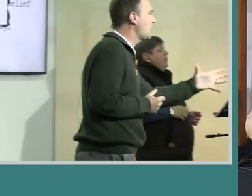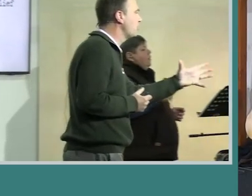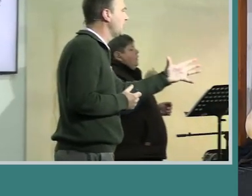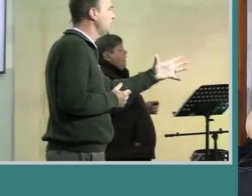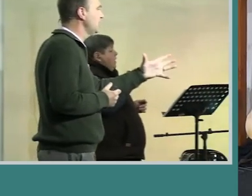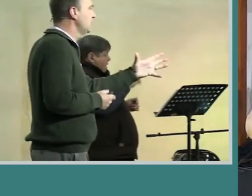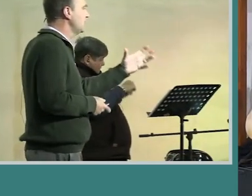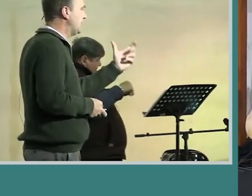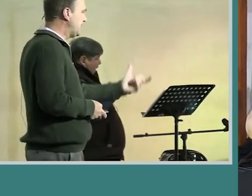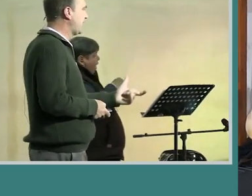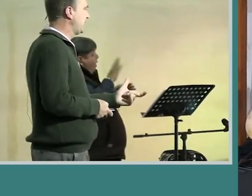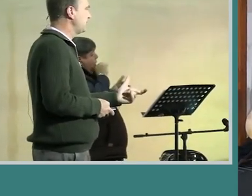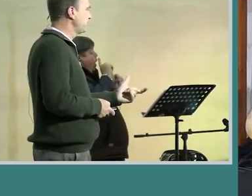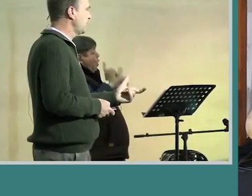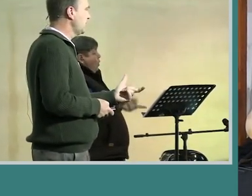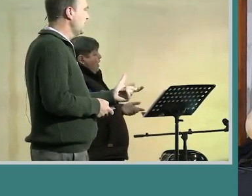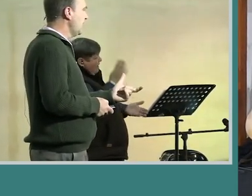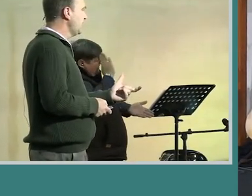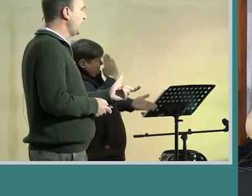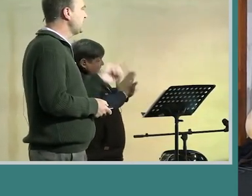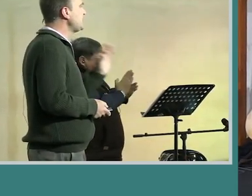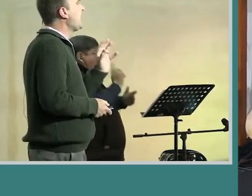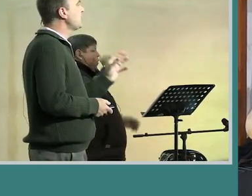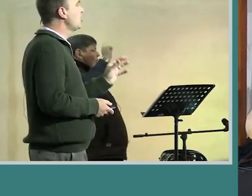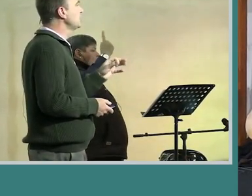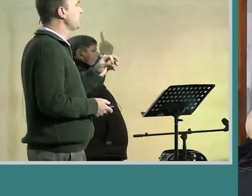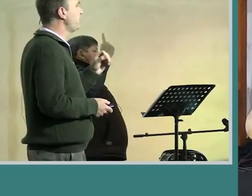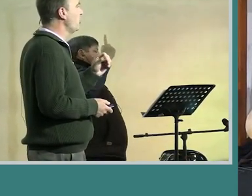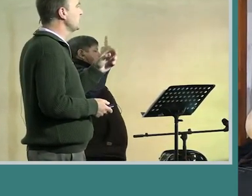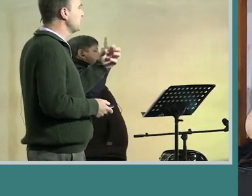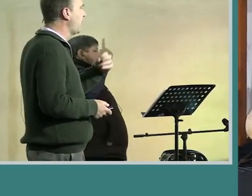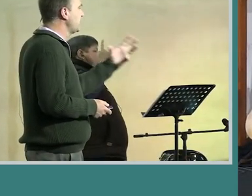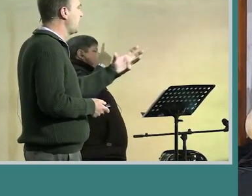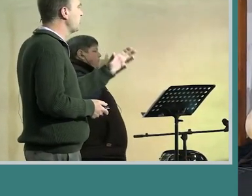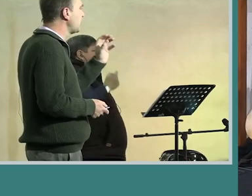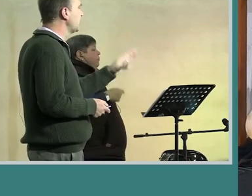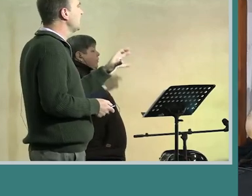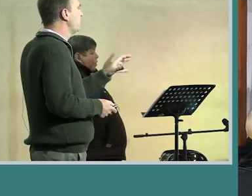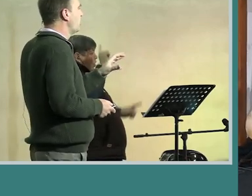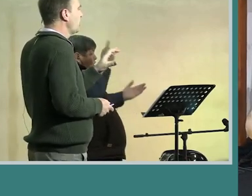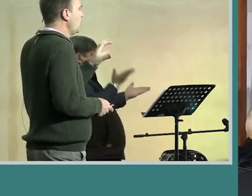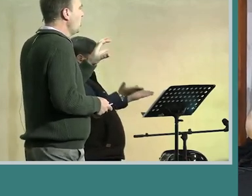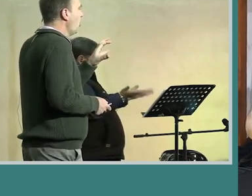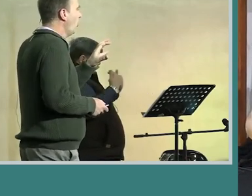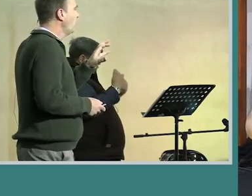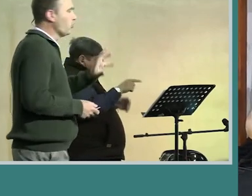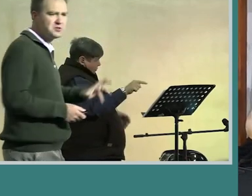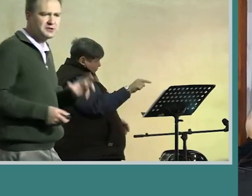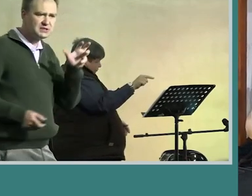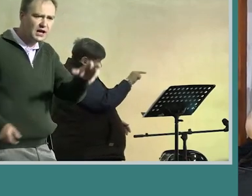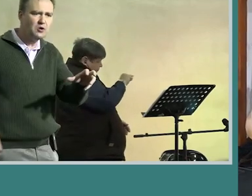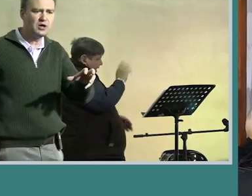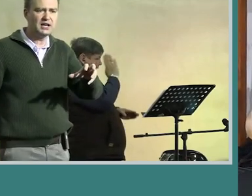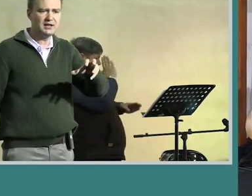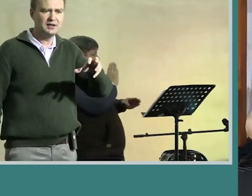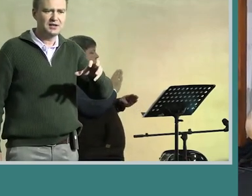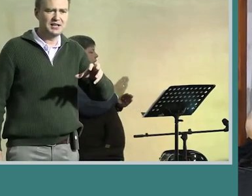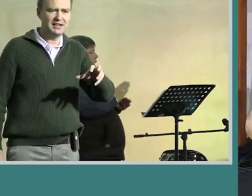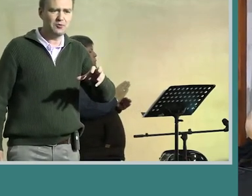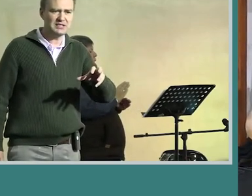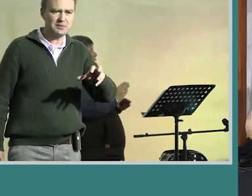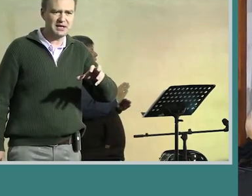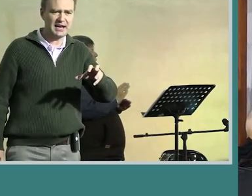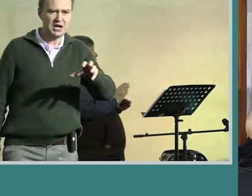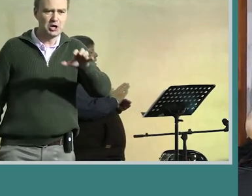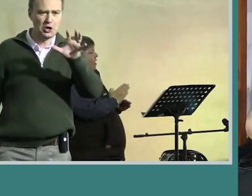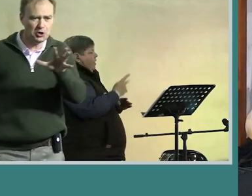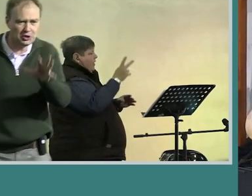onwrikbare vertrouwe in die Heere en dis die uitdaging wat vir oogend aan my en jou gerig gaan word om ons vertrouwe jy